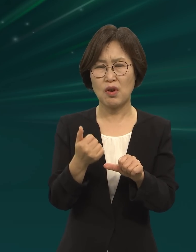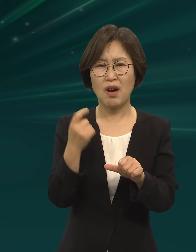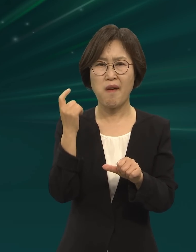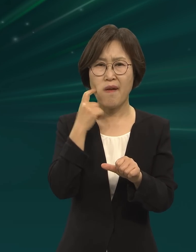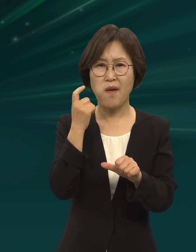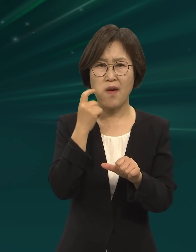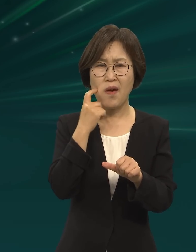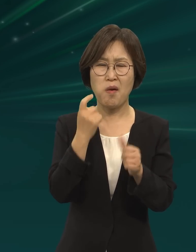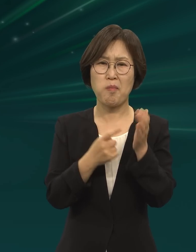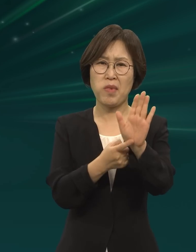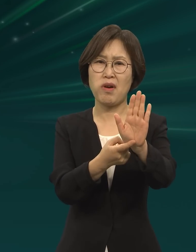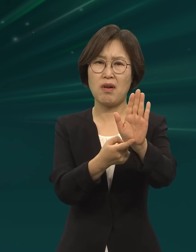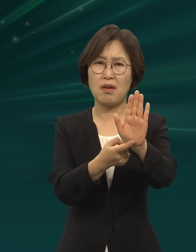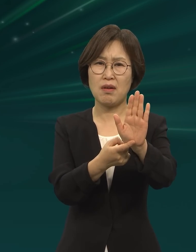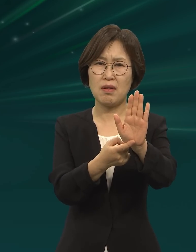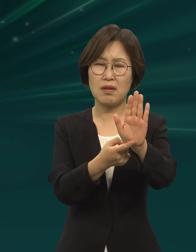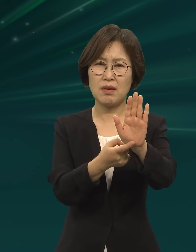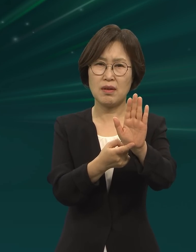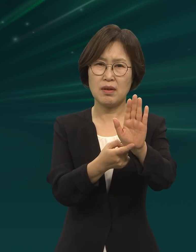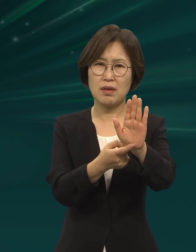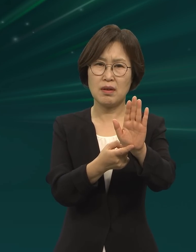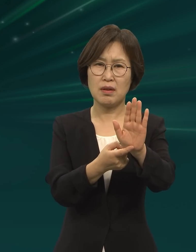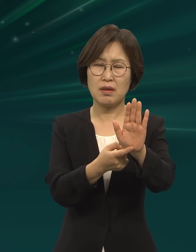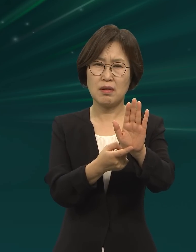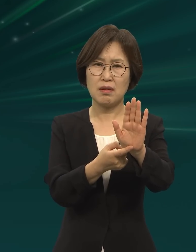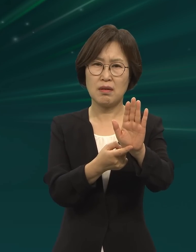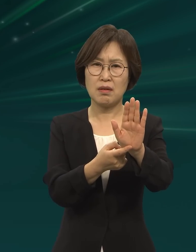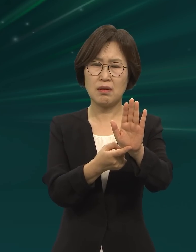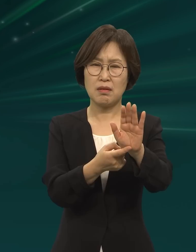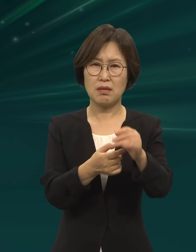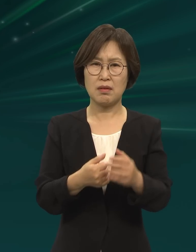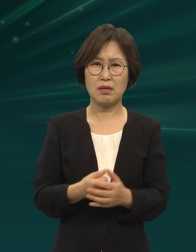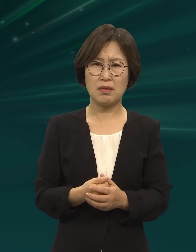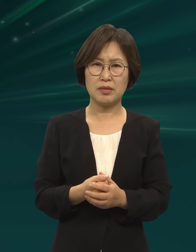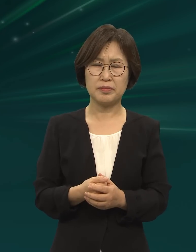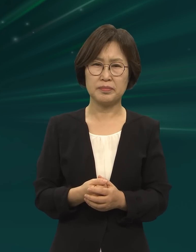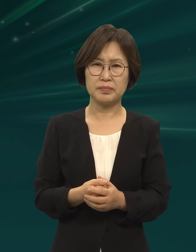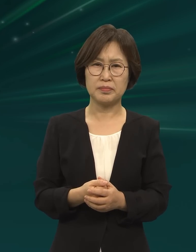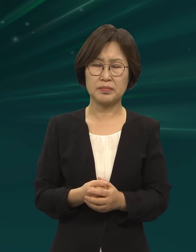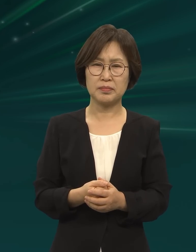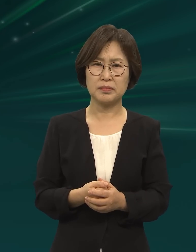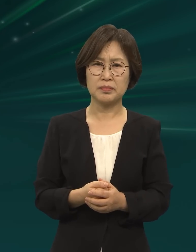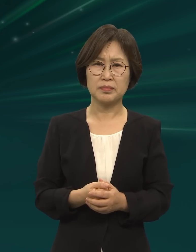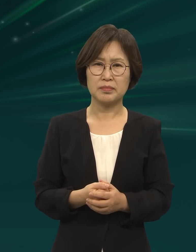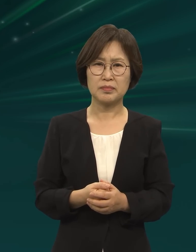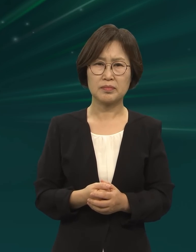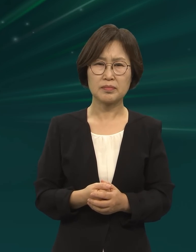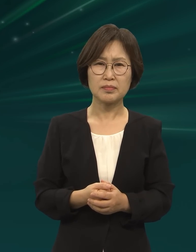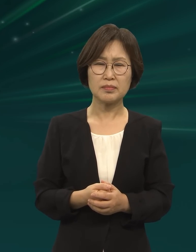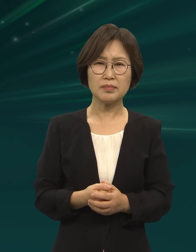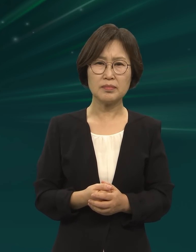사건을 종결시켰습니다. 그래서 더 이상 말 밖에 나오지 않도록 했습니다.